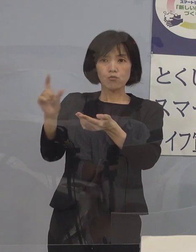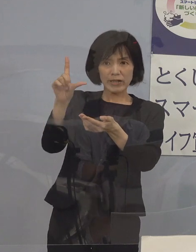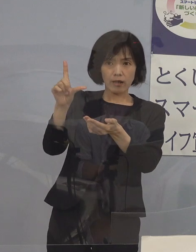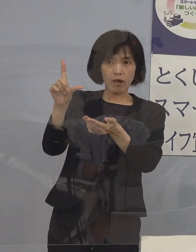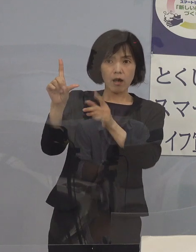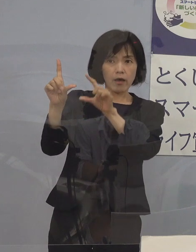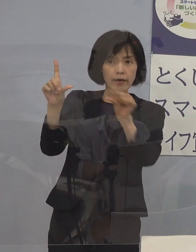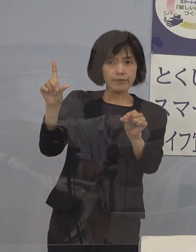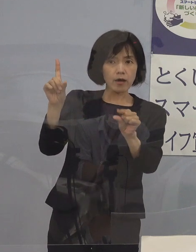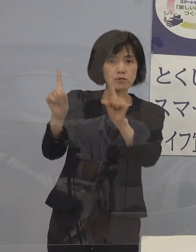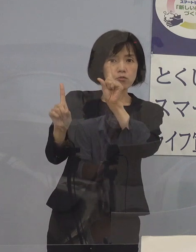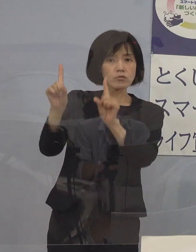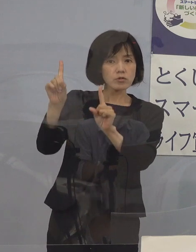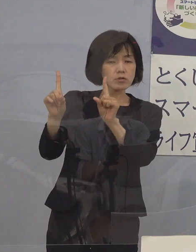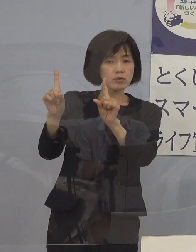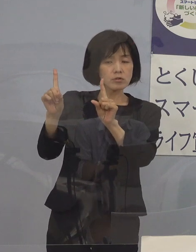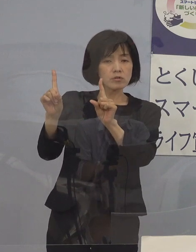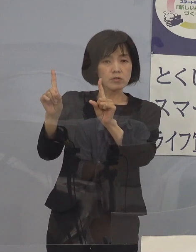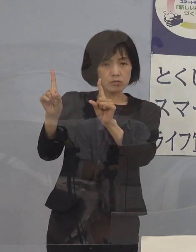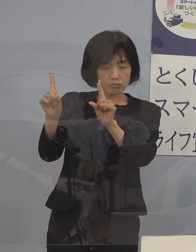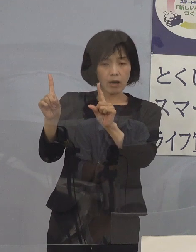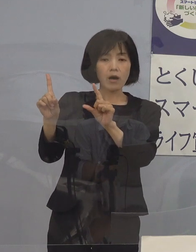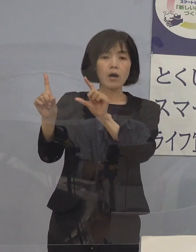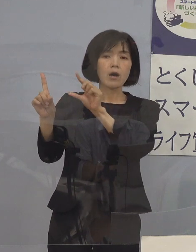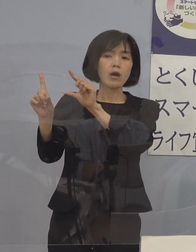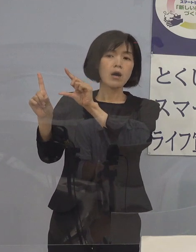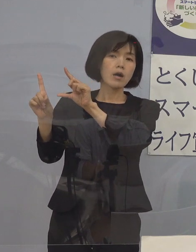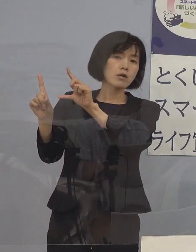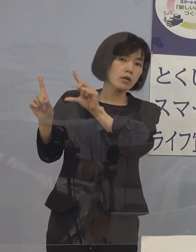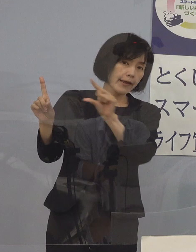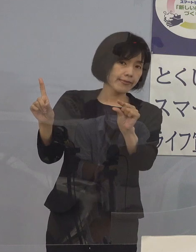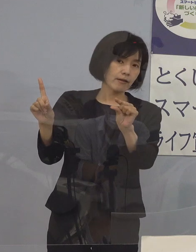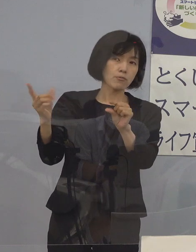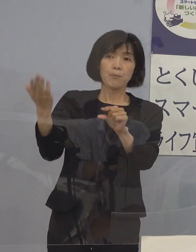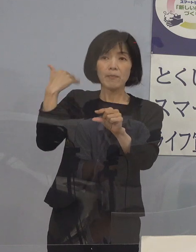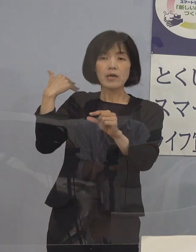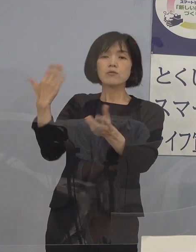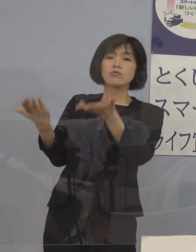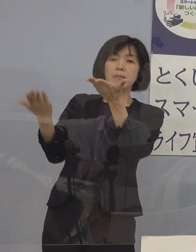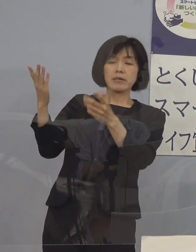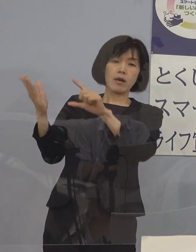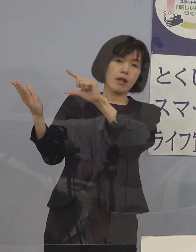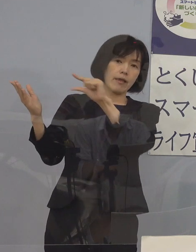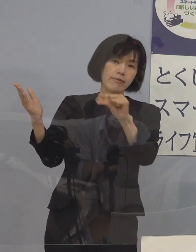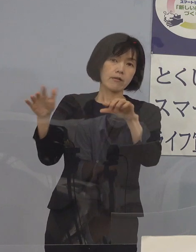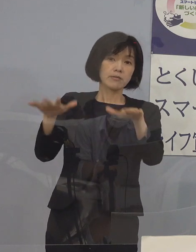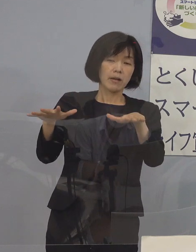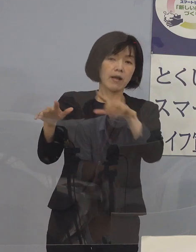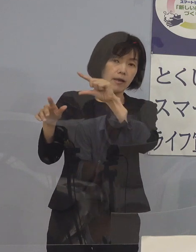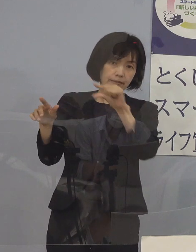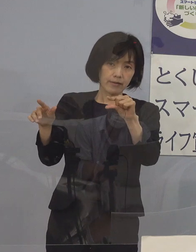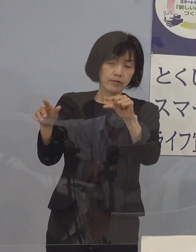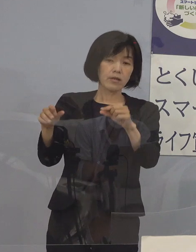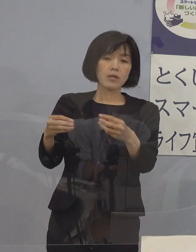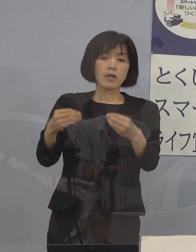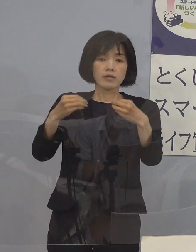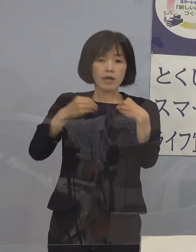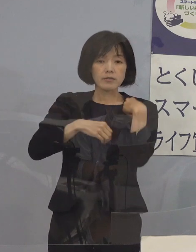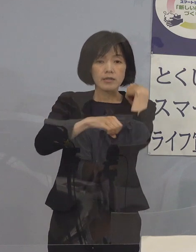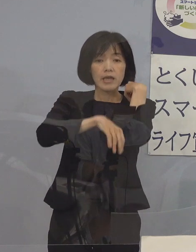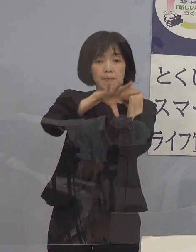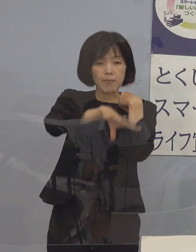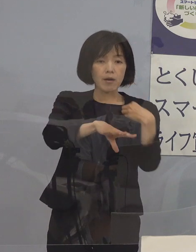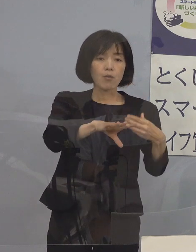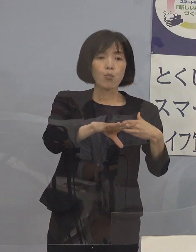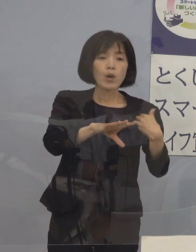くなっているのか、ここの点については少なくなっています。また感染経路不明者